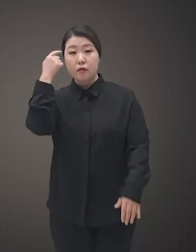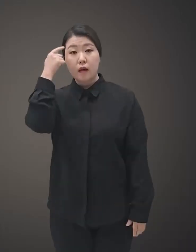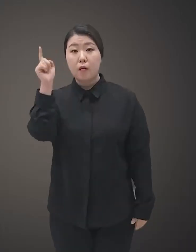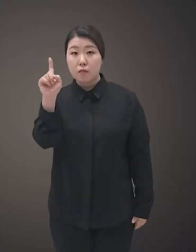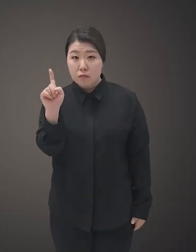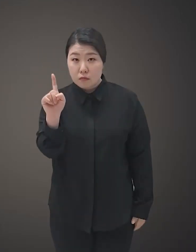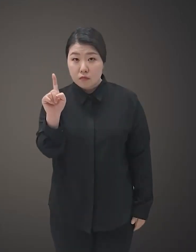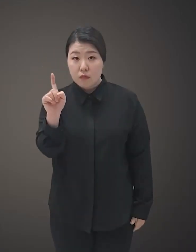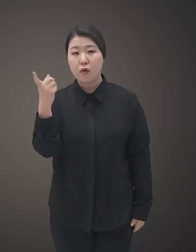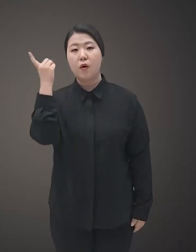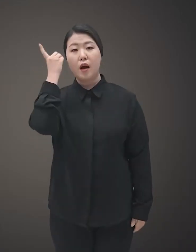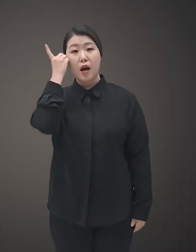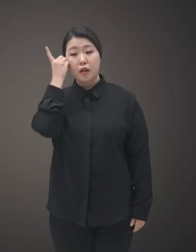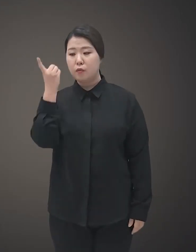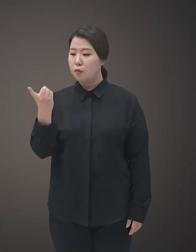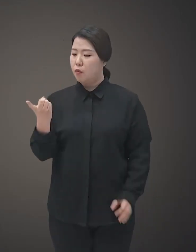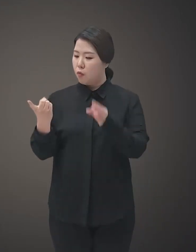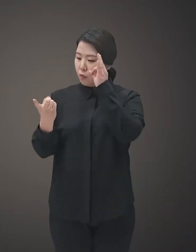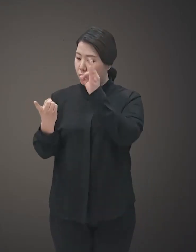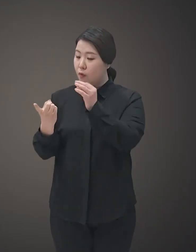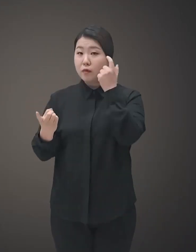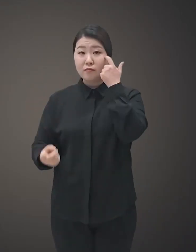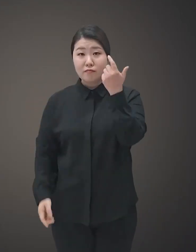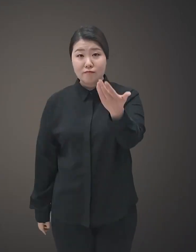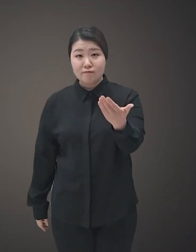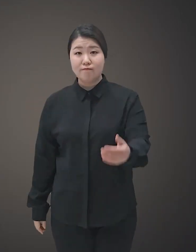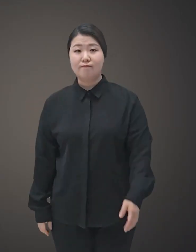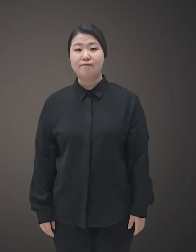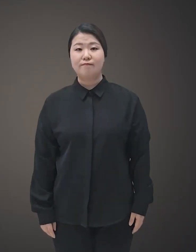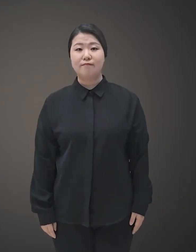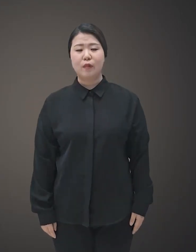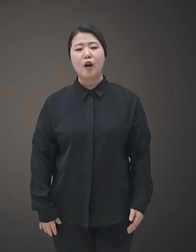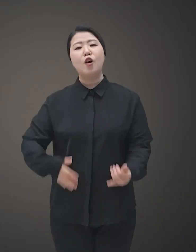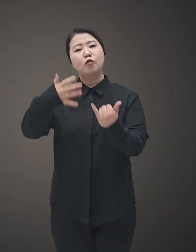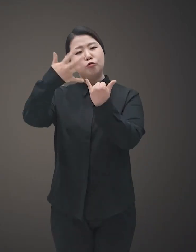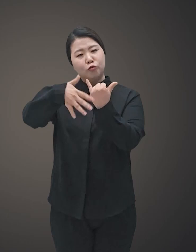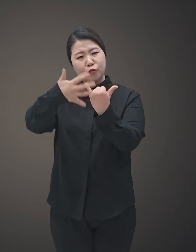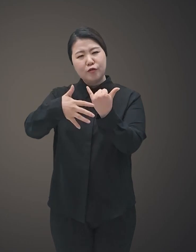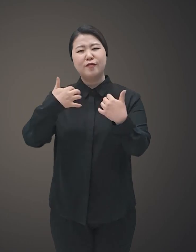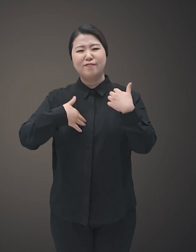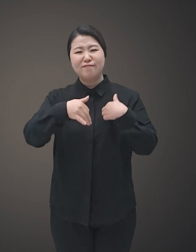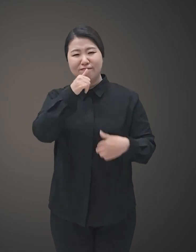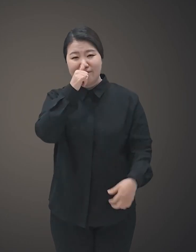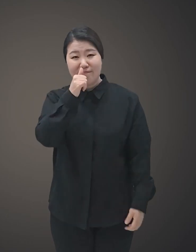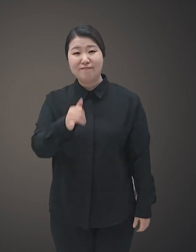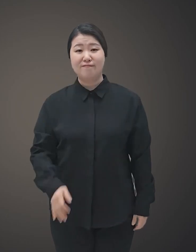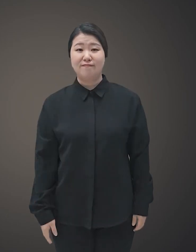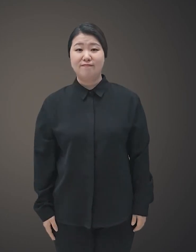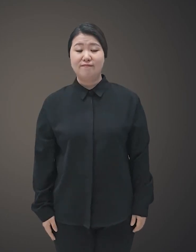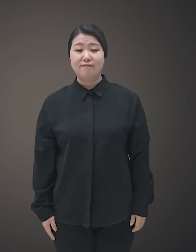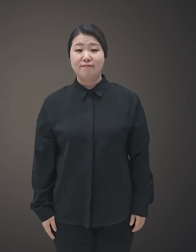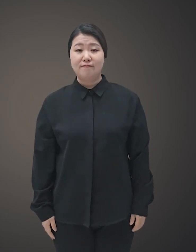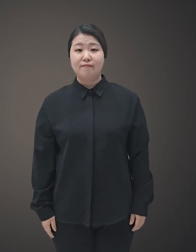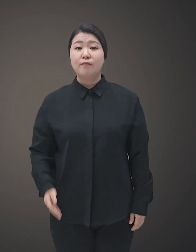hårt, gå upp tidigt, äta dåligt, vara tyst och allt det där. 유튜브가 재미있긴 하죠.